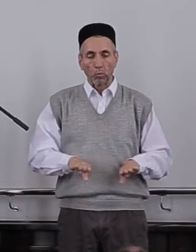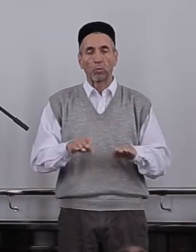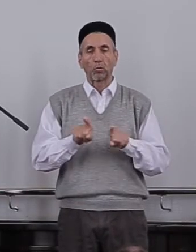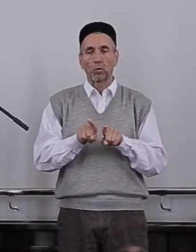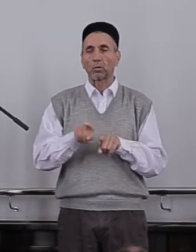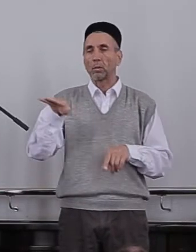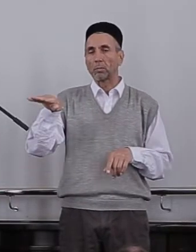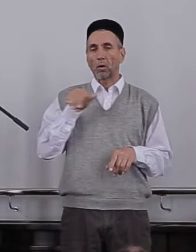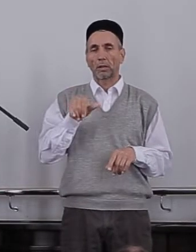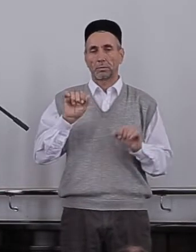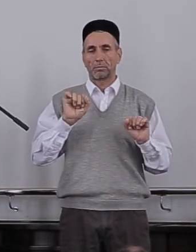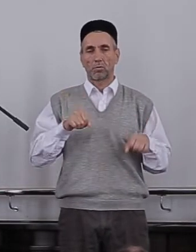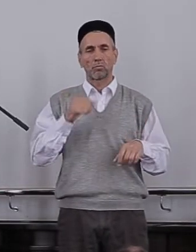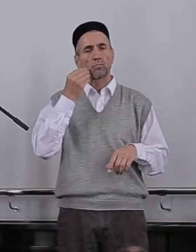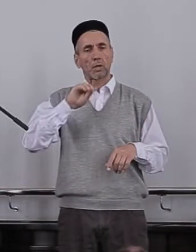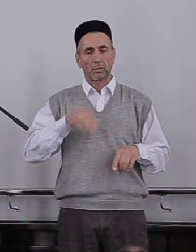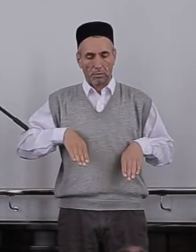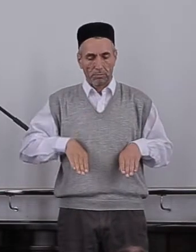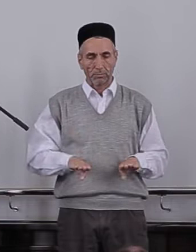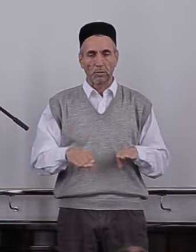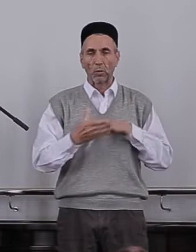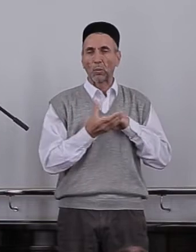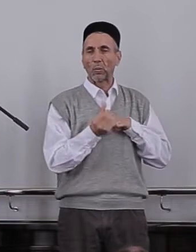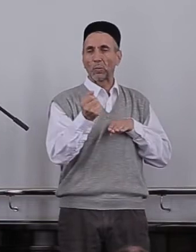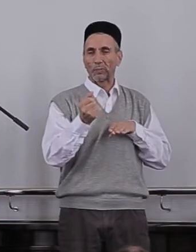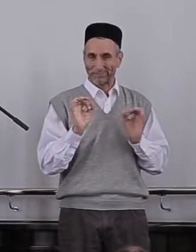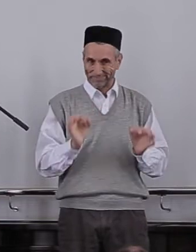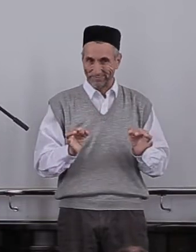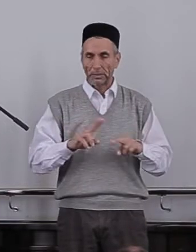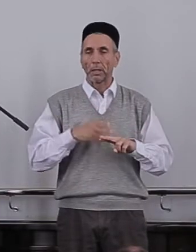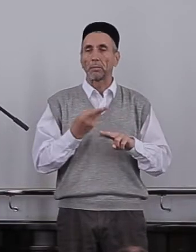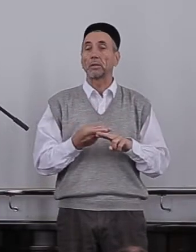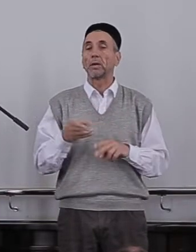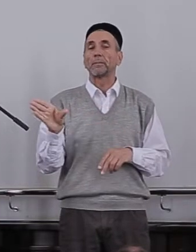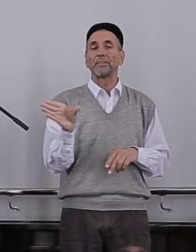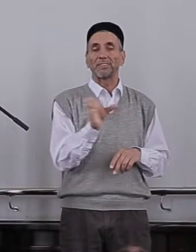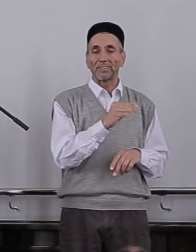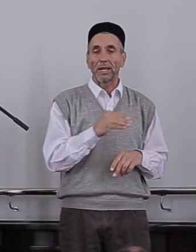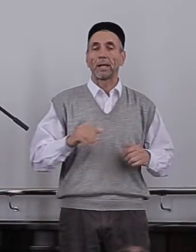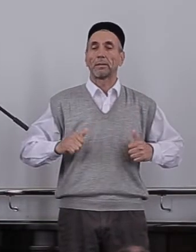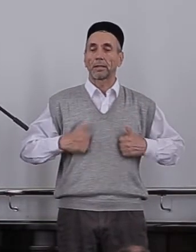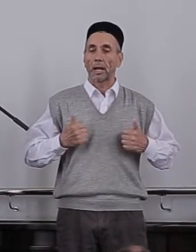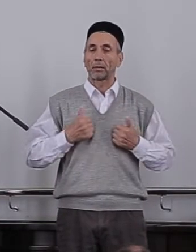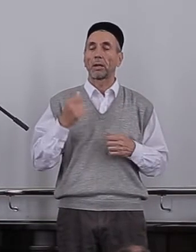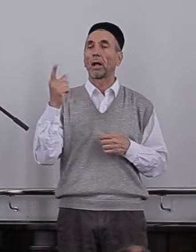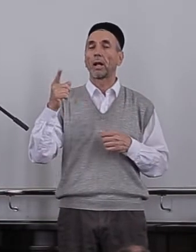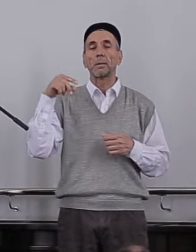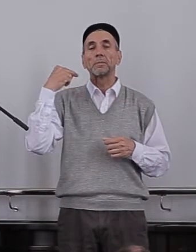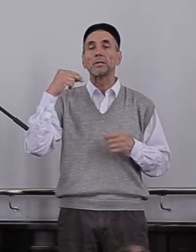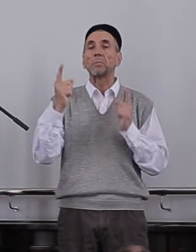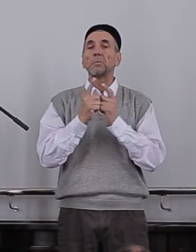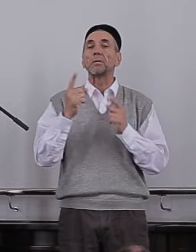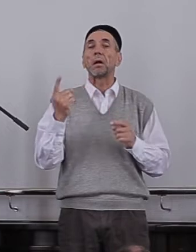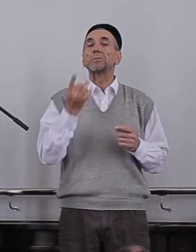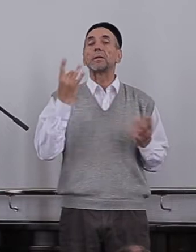arayında kalıp olsa da yakışı batika ki barı idi. Şu an değil. Barı bulaşma işler. Biz bulmasa da bu zaman tabı